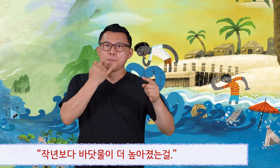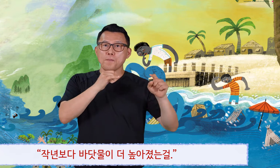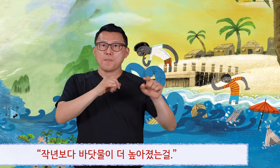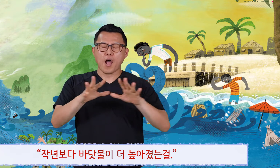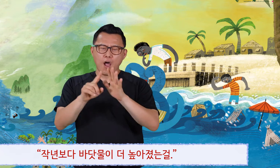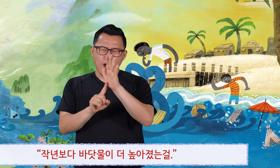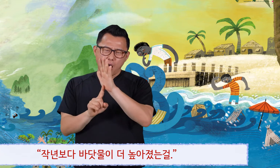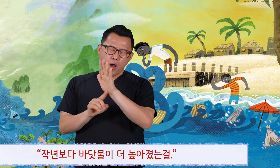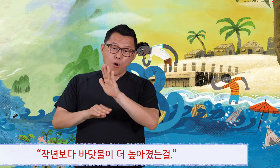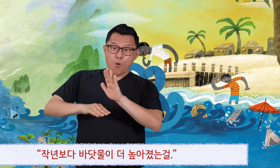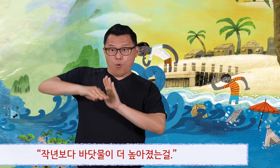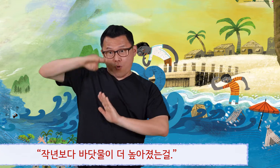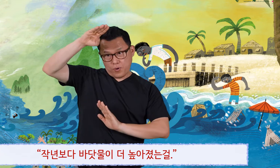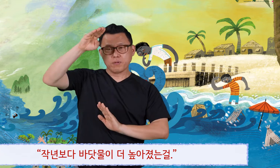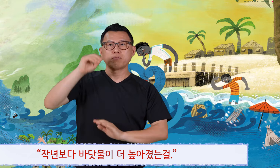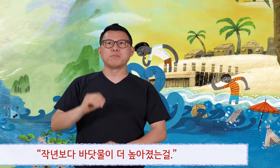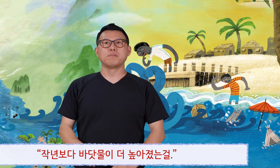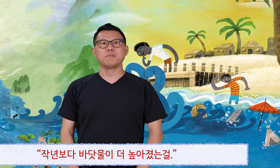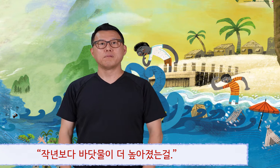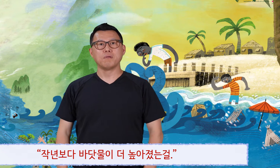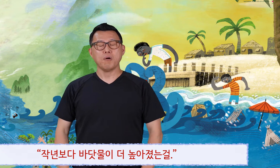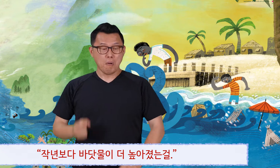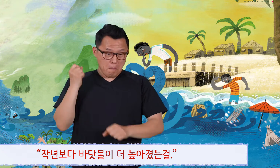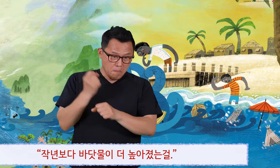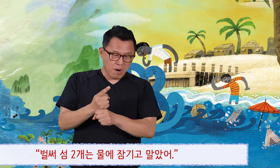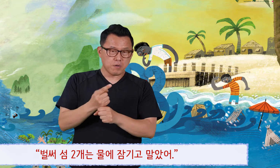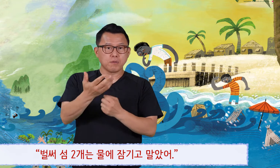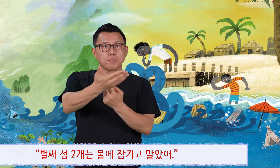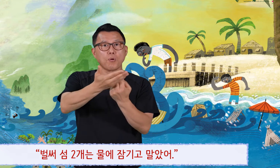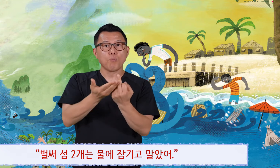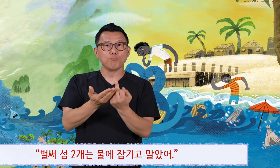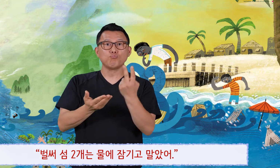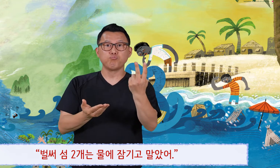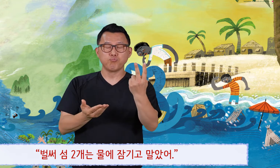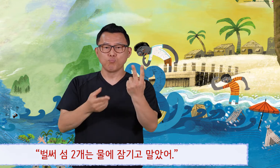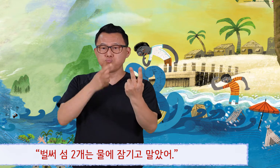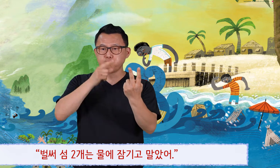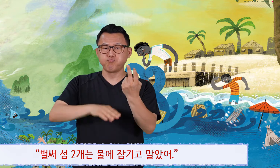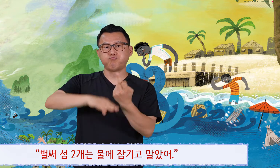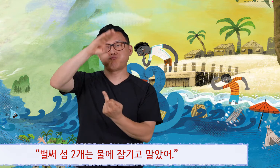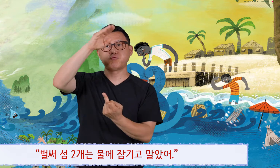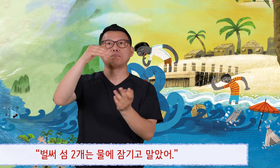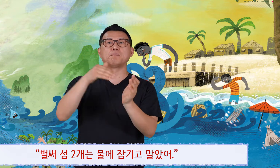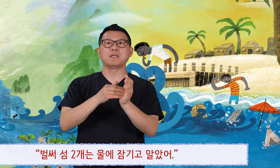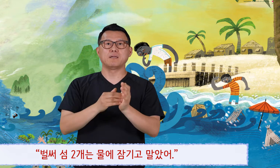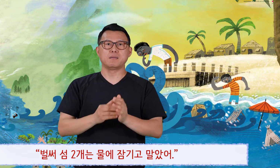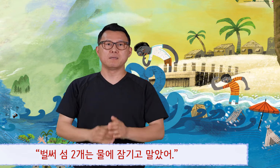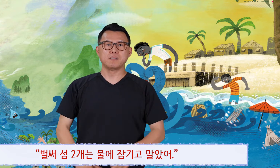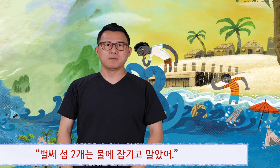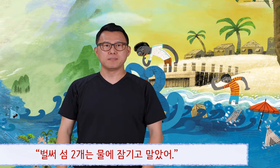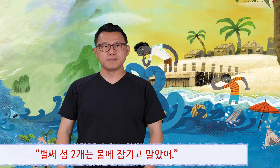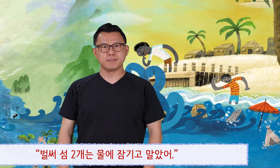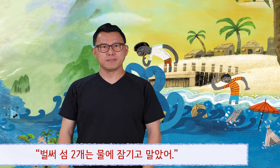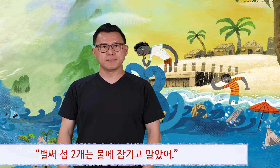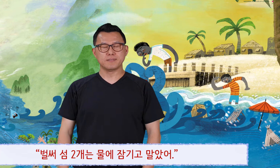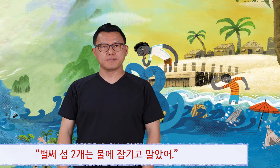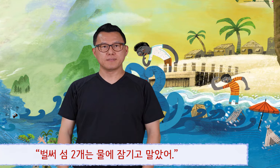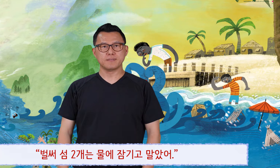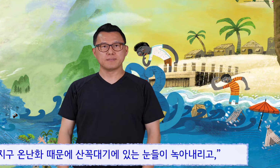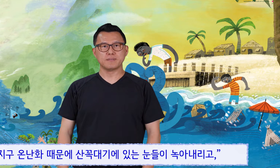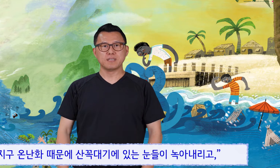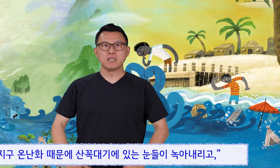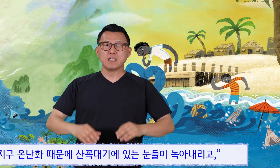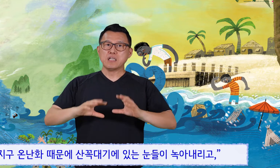작년보다 바닷물이 더 높아졌는걸. 벌써 섬 2개는 물에 잠기고 말았어.